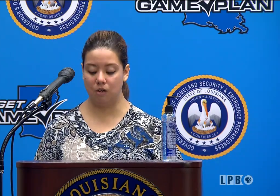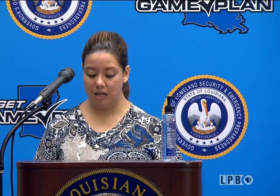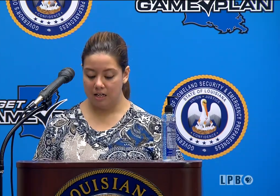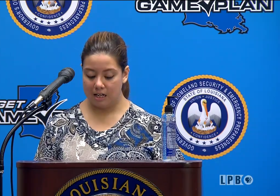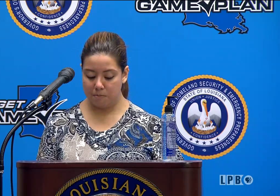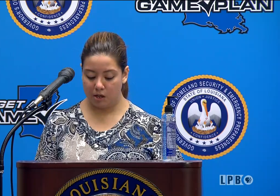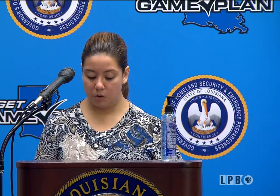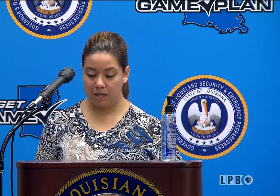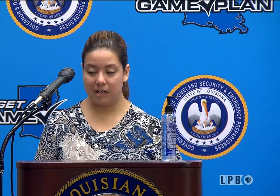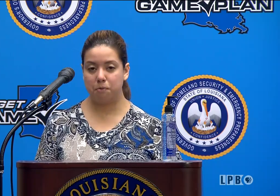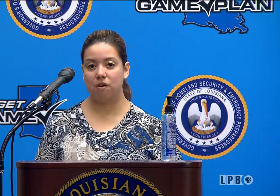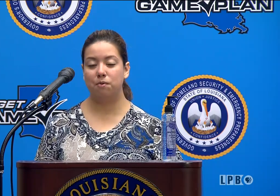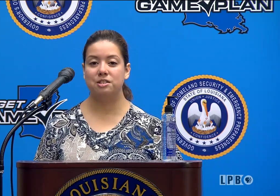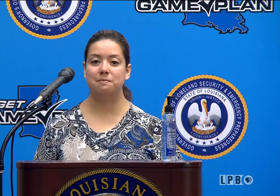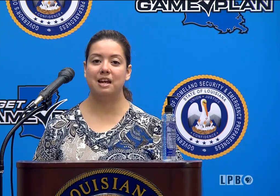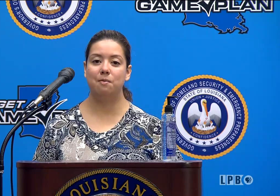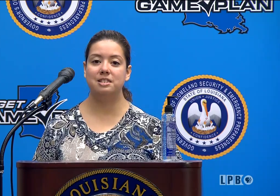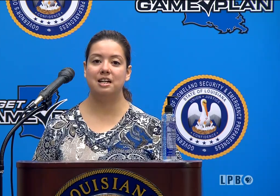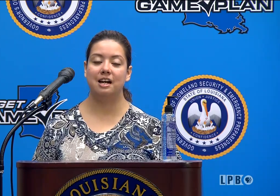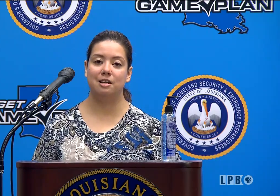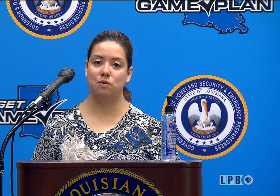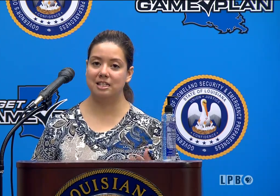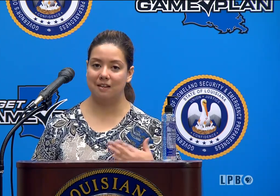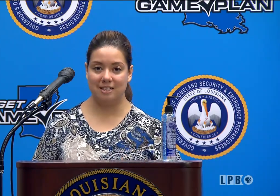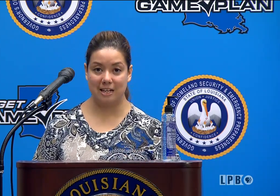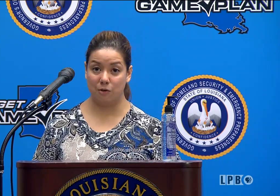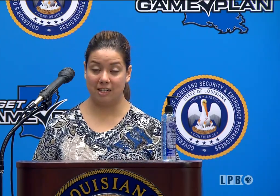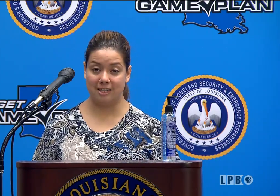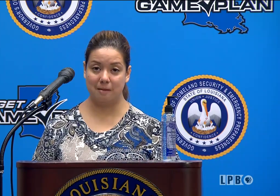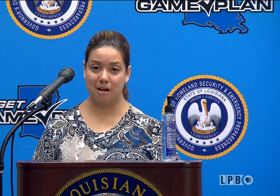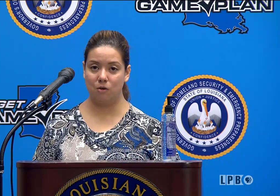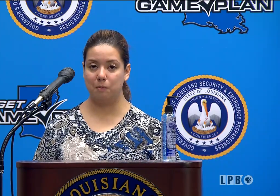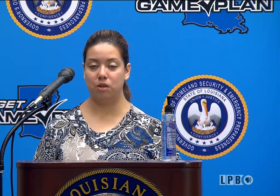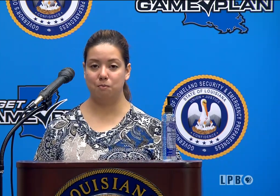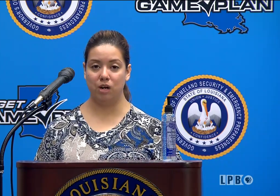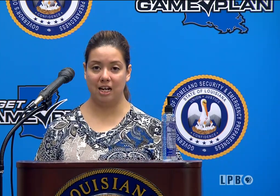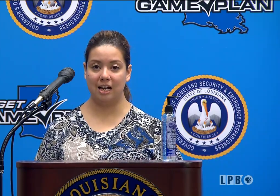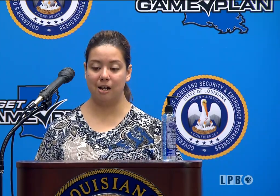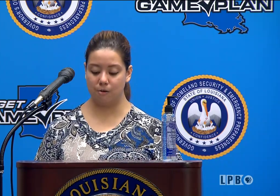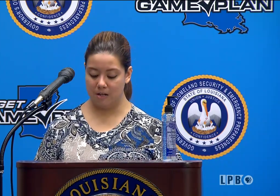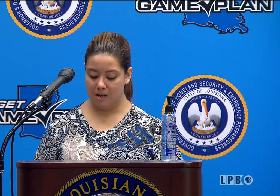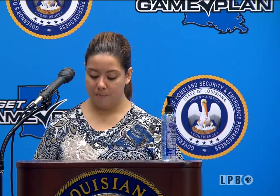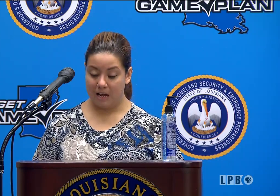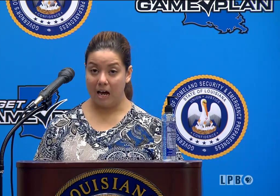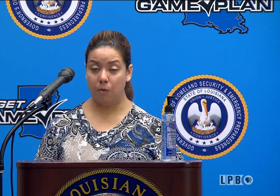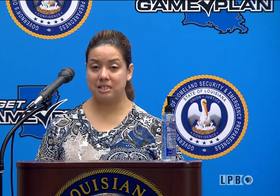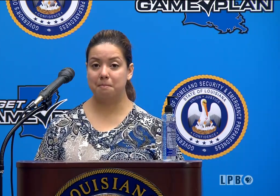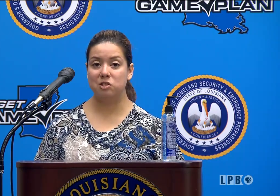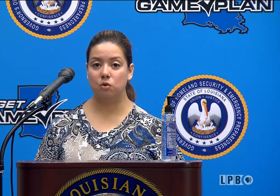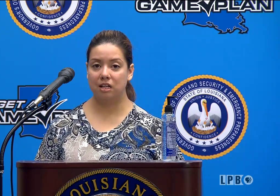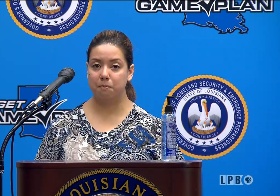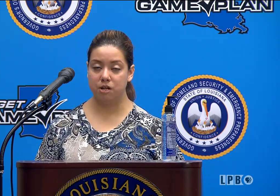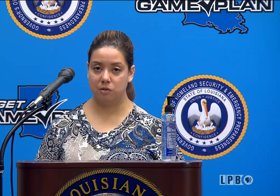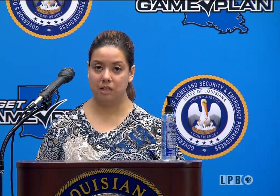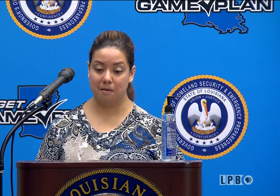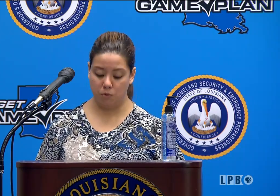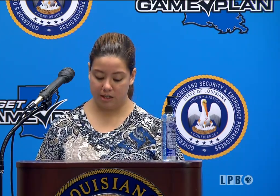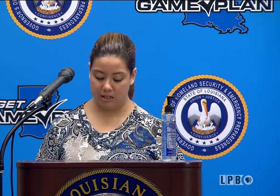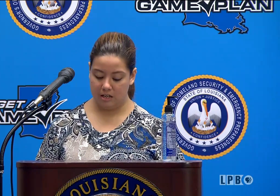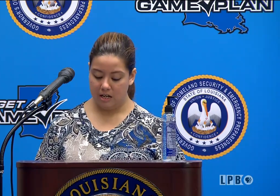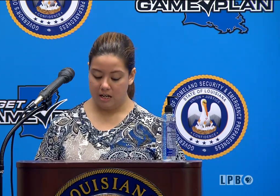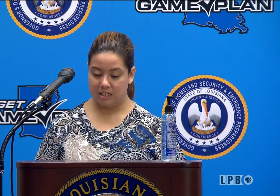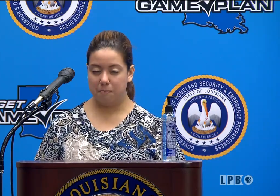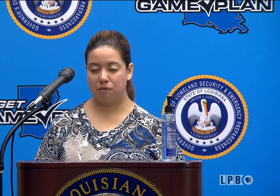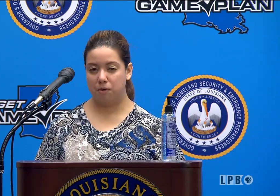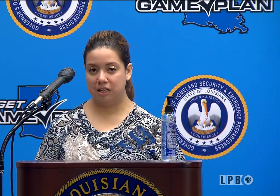de peligro. Queremos recordar que, por favor, si ven agua estancada, nunca saben si hay corrientes debajo que pueden empujar el carro, agua hasta más honda que puede resultar en